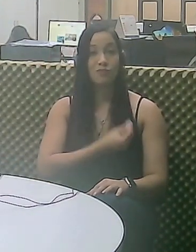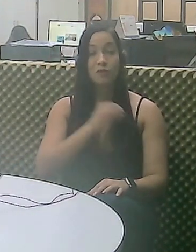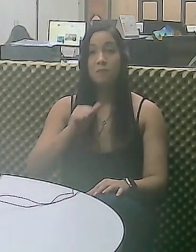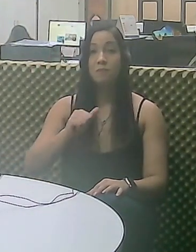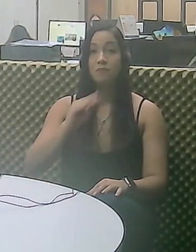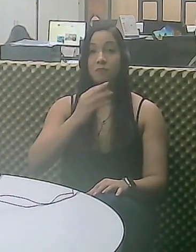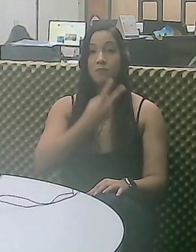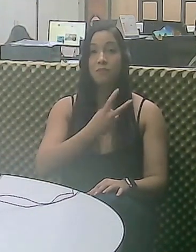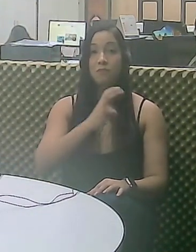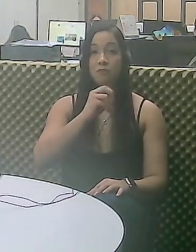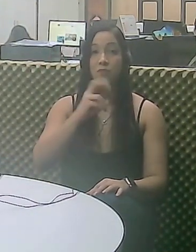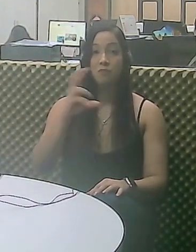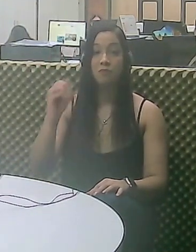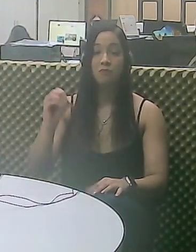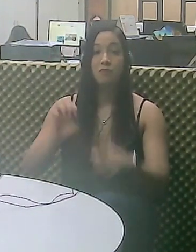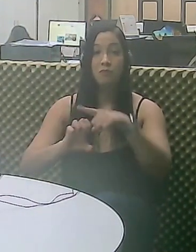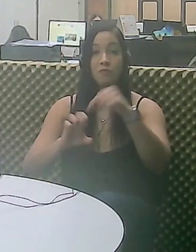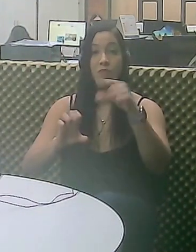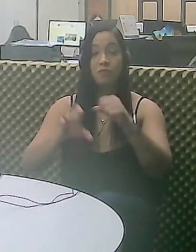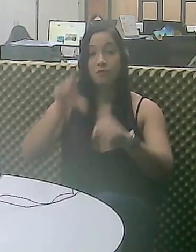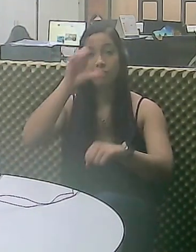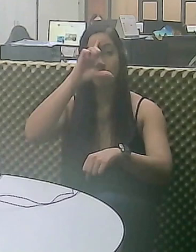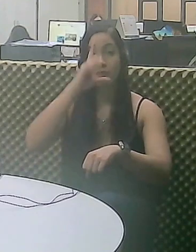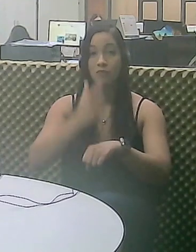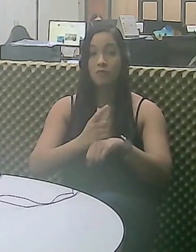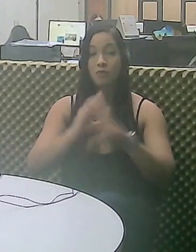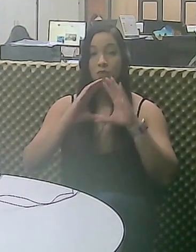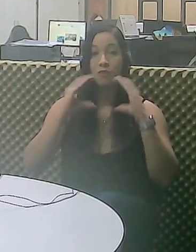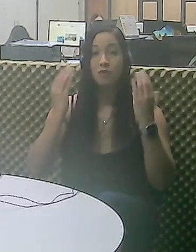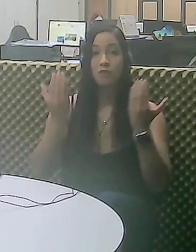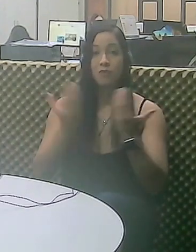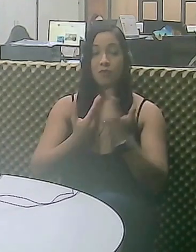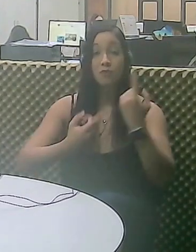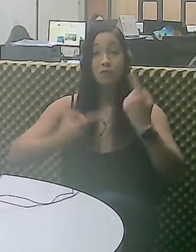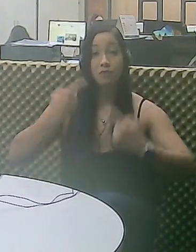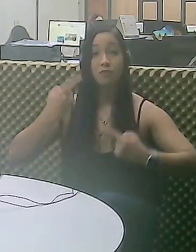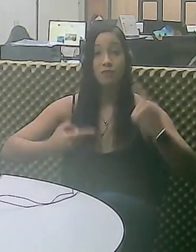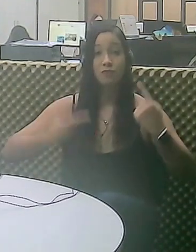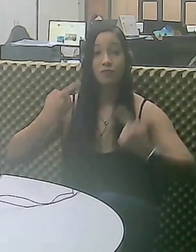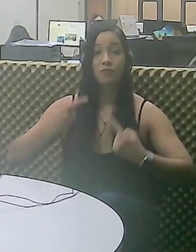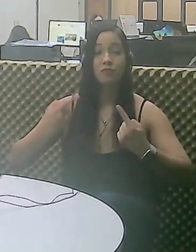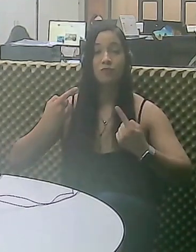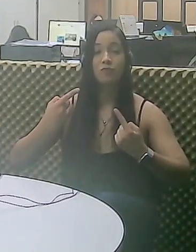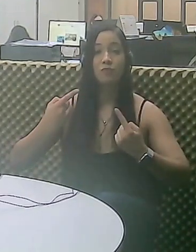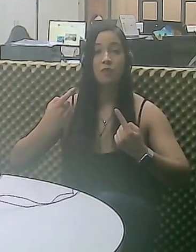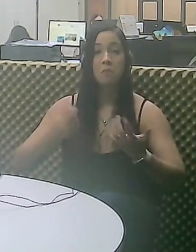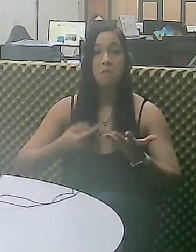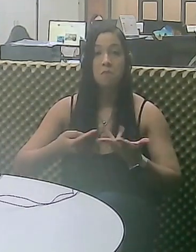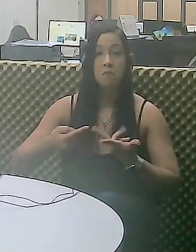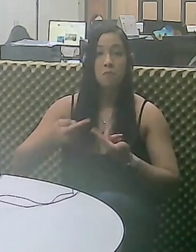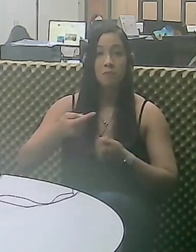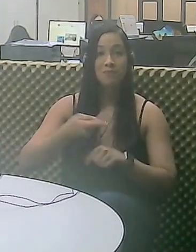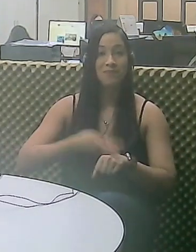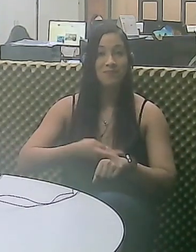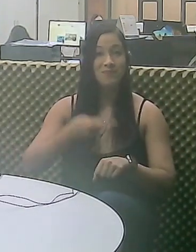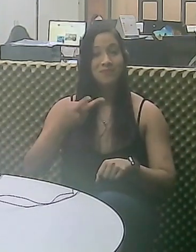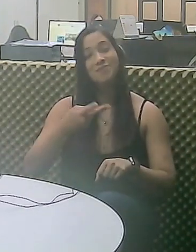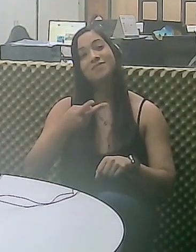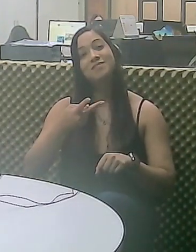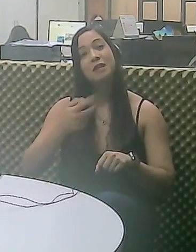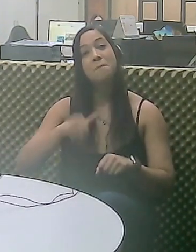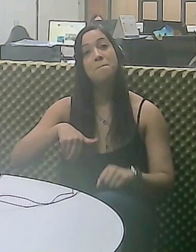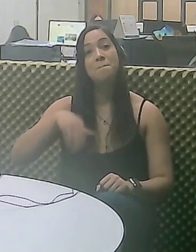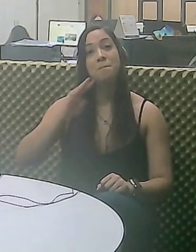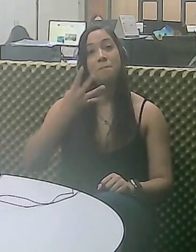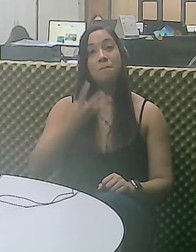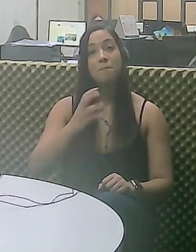mais de 500 líderes empresariais, conferências e mesas de discussão e entrega de vários prêmios, respaldados por mais